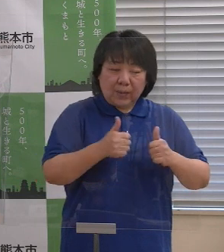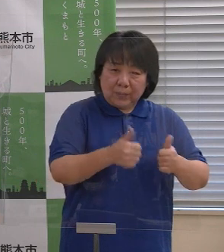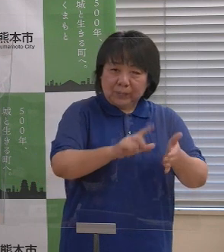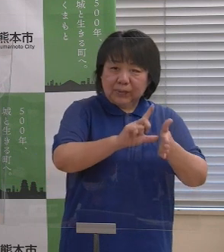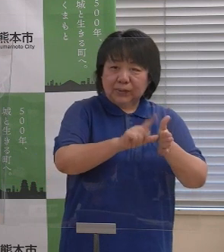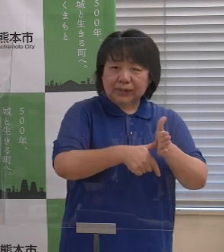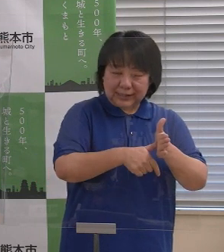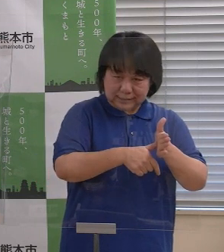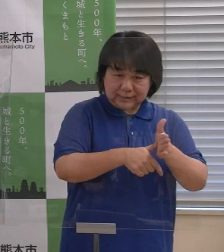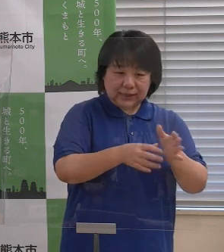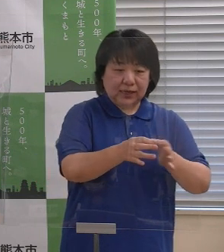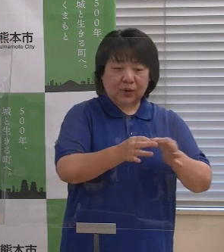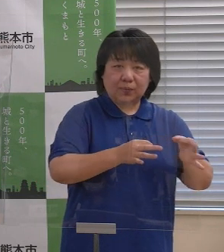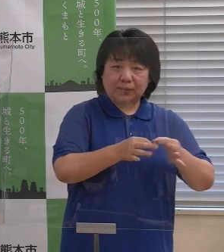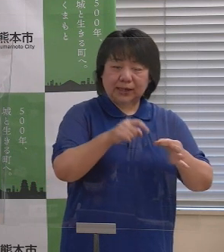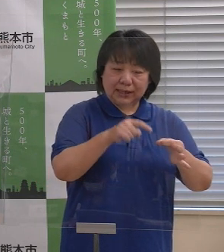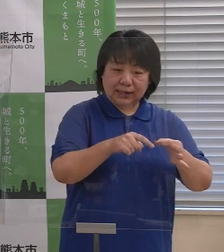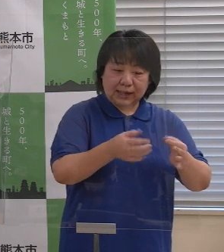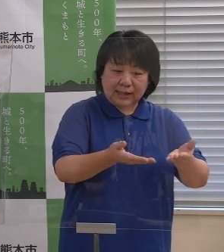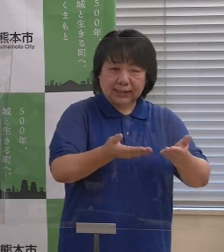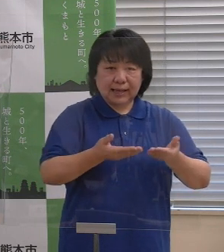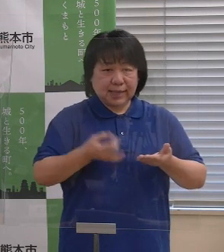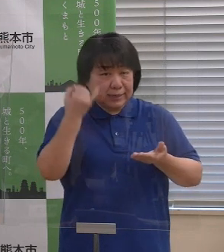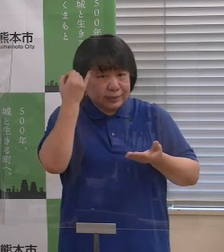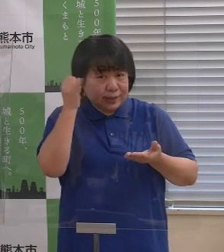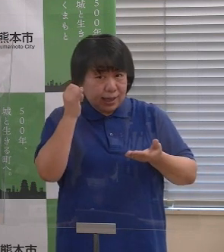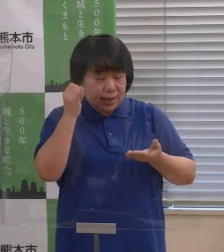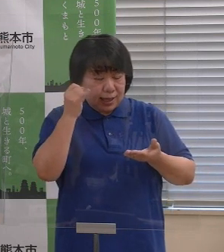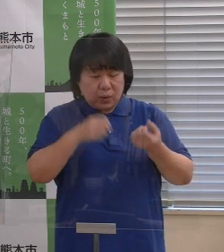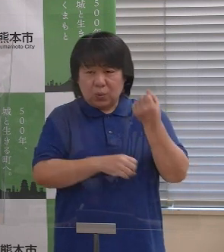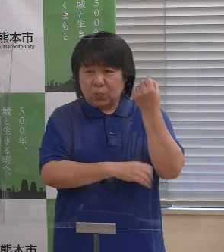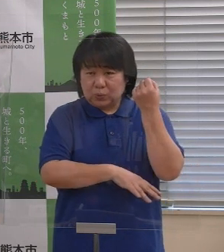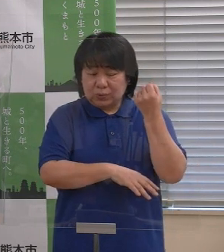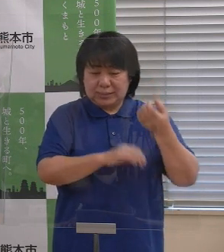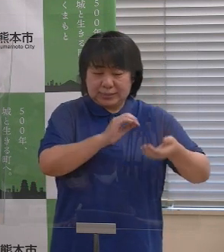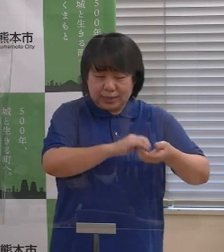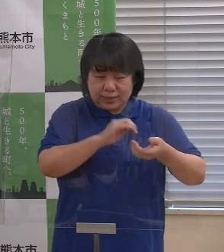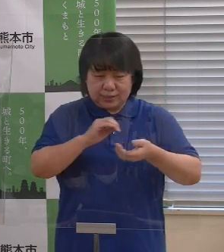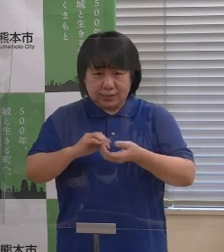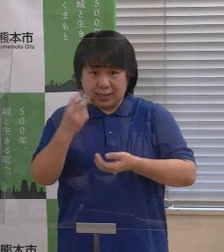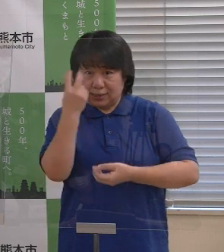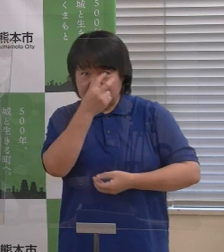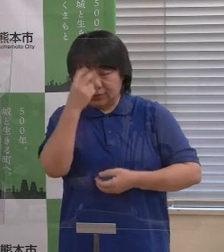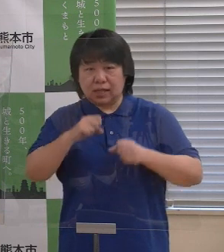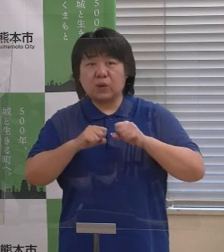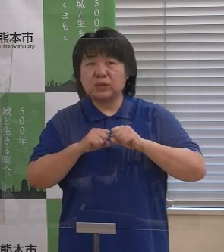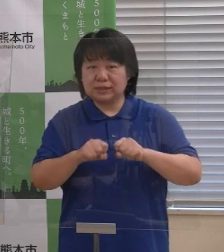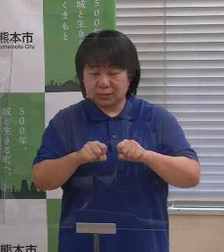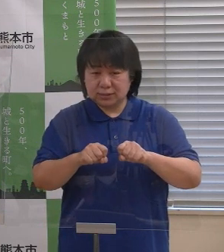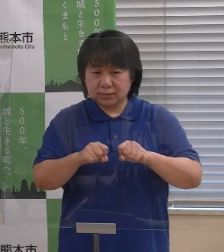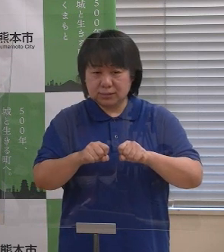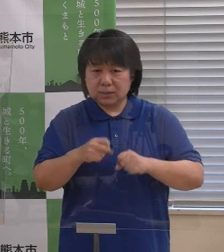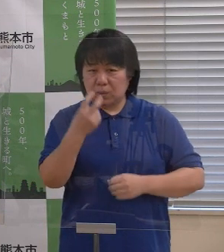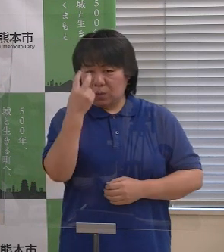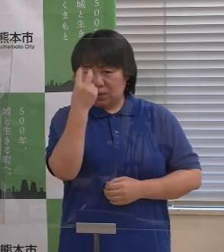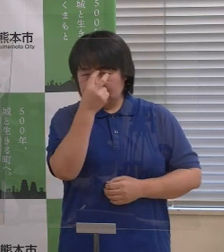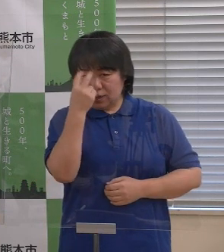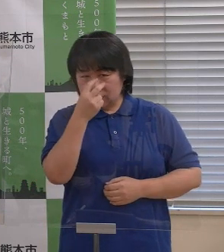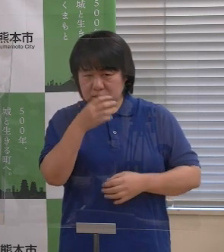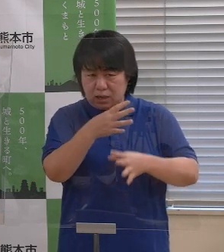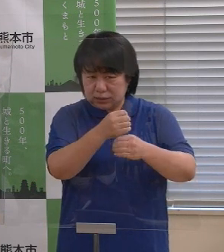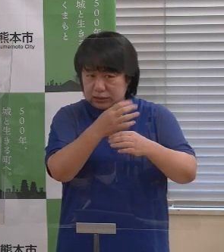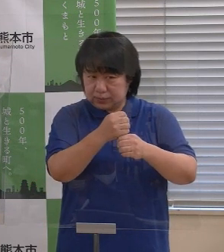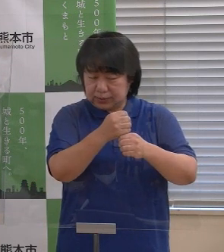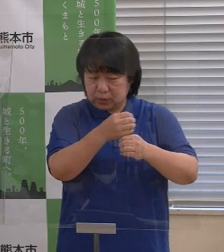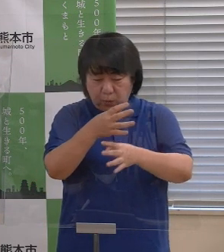に店舗からいただきましたご意見をもとに、定期的な検査の実施、検査実施日の弾力的